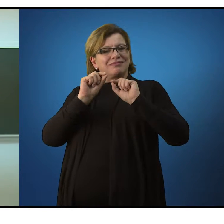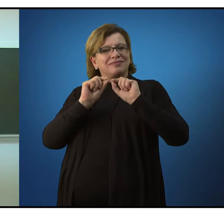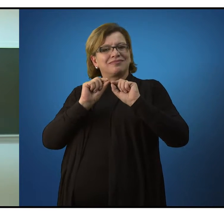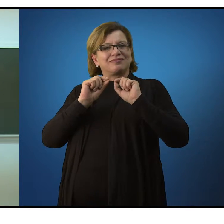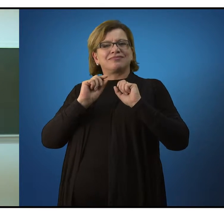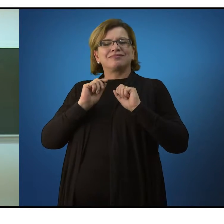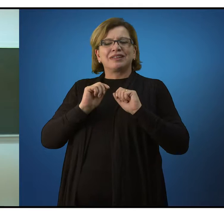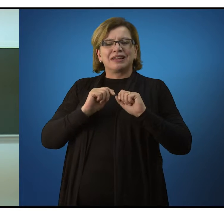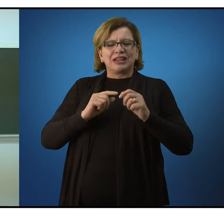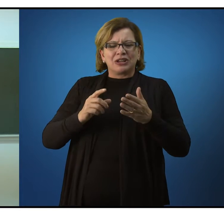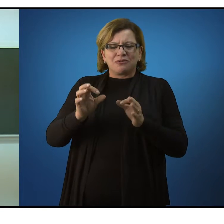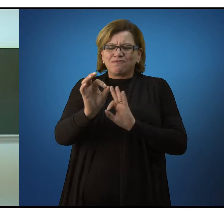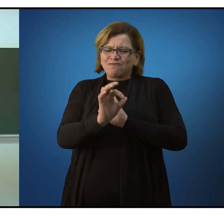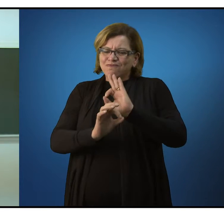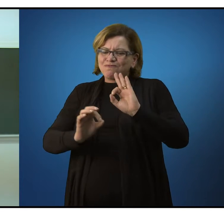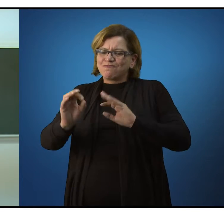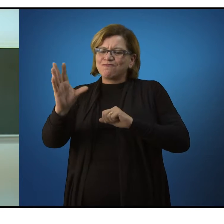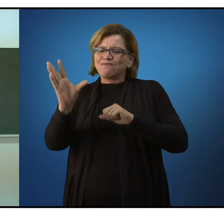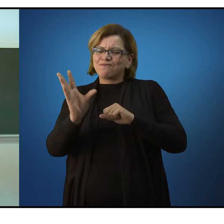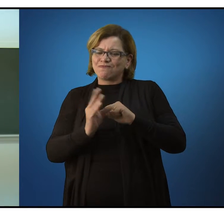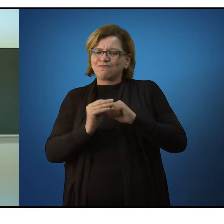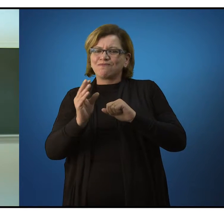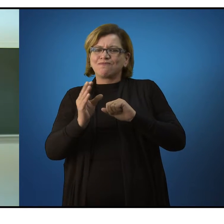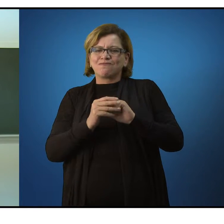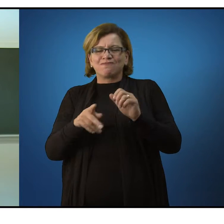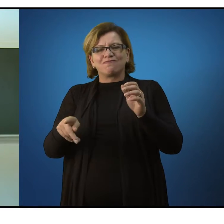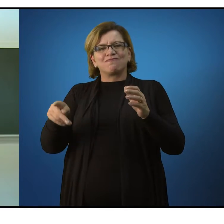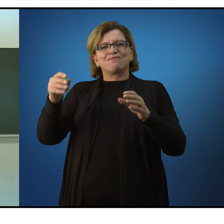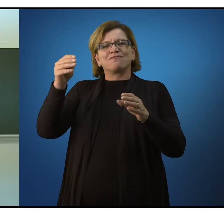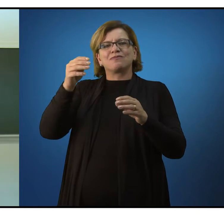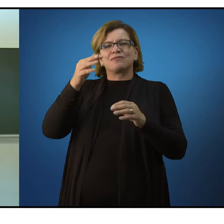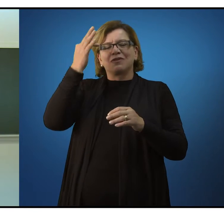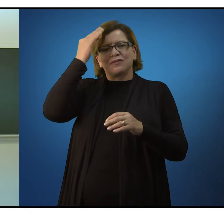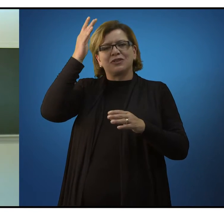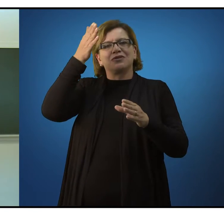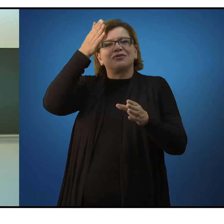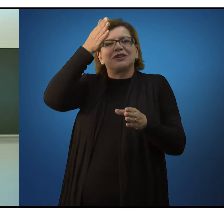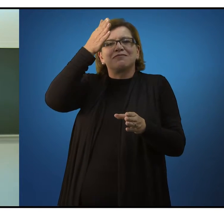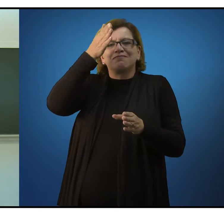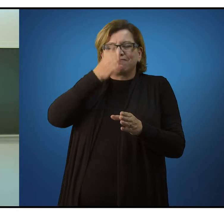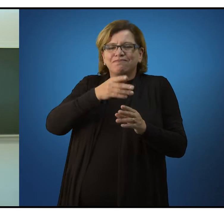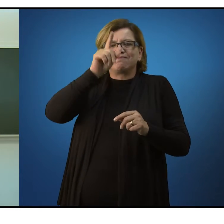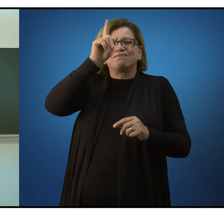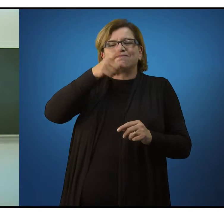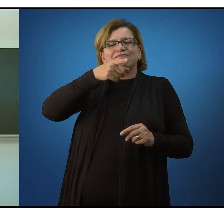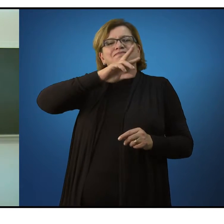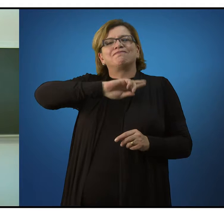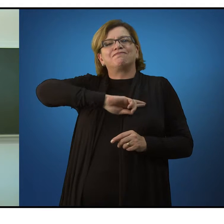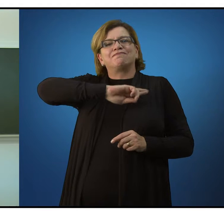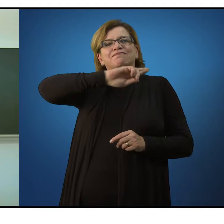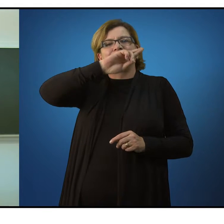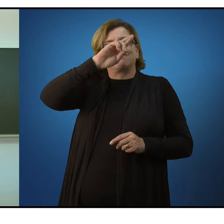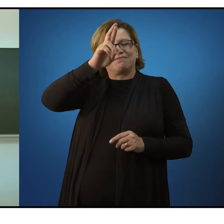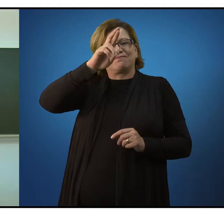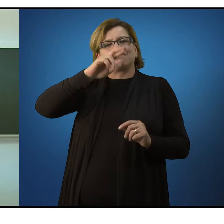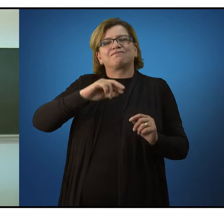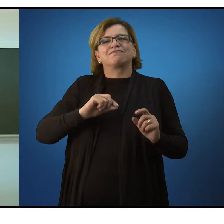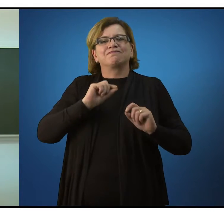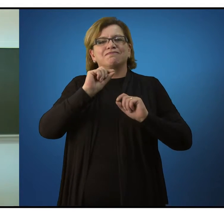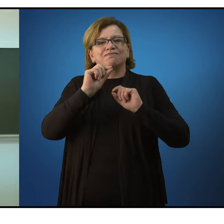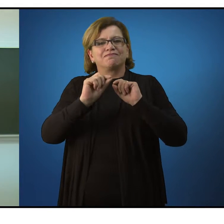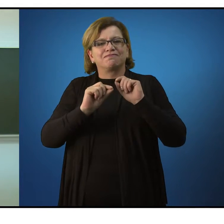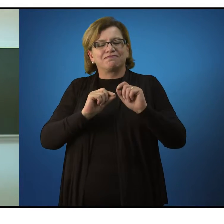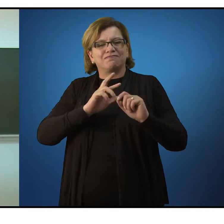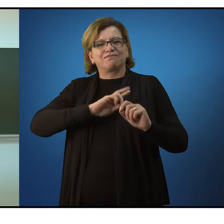o conhecimento na filosofia medieval é a religião. A religião, ela